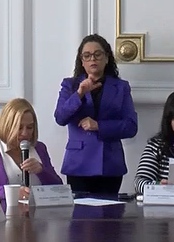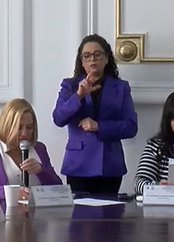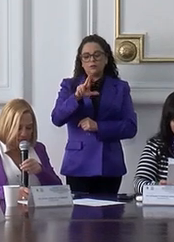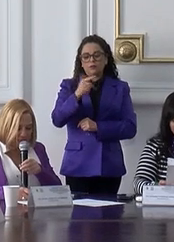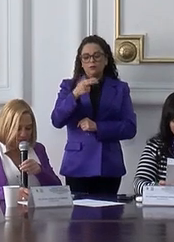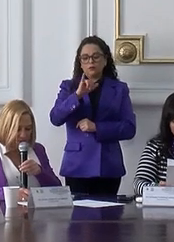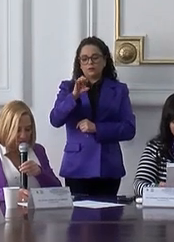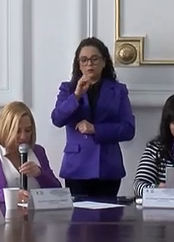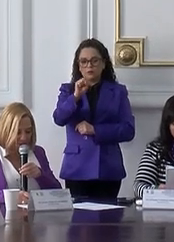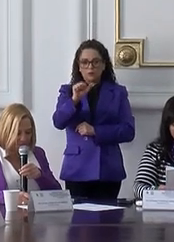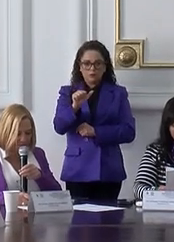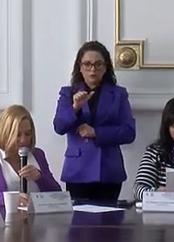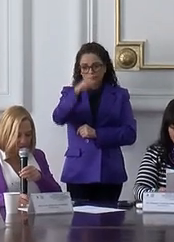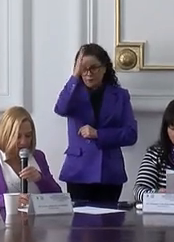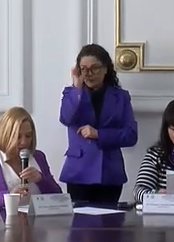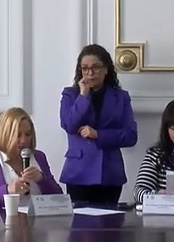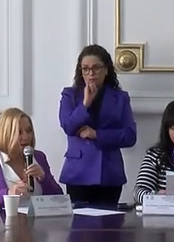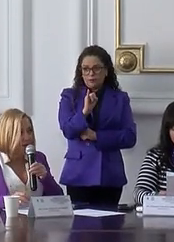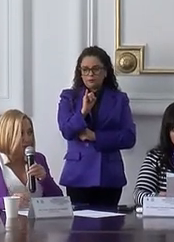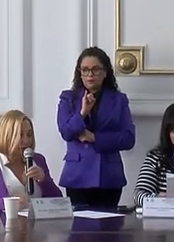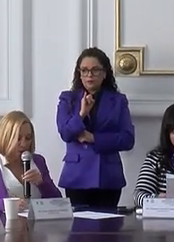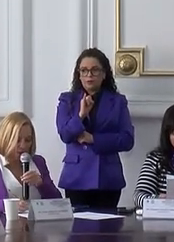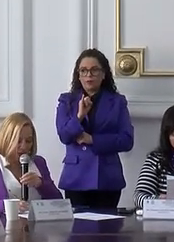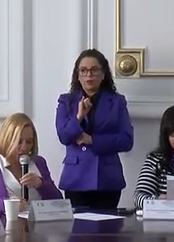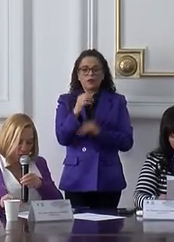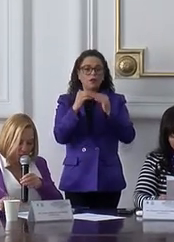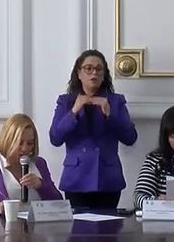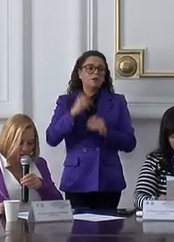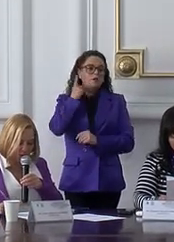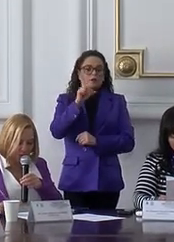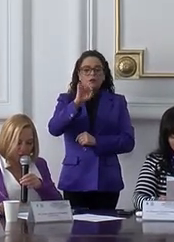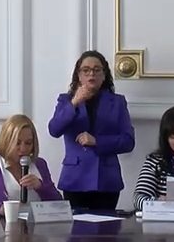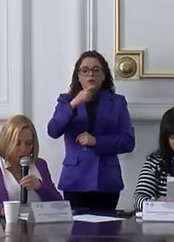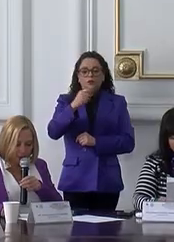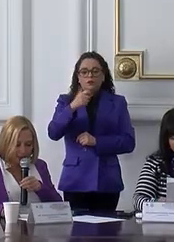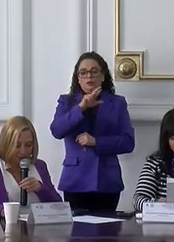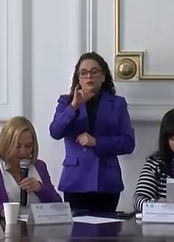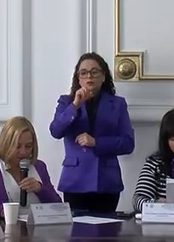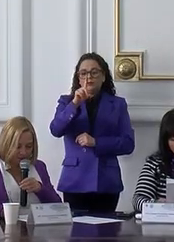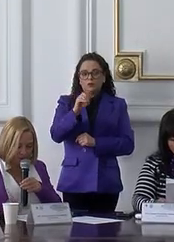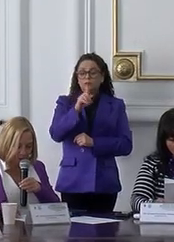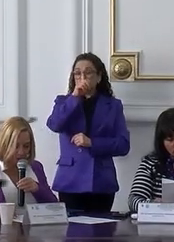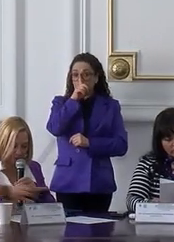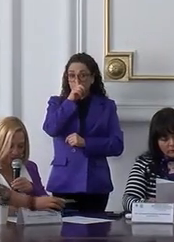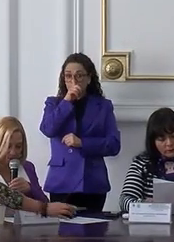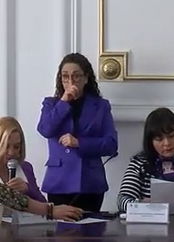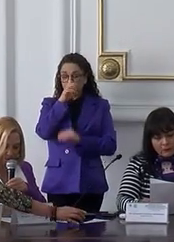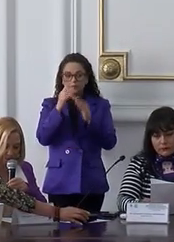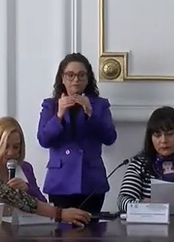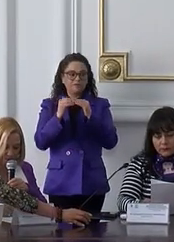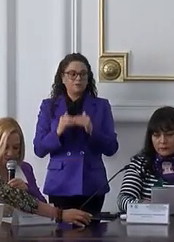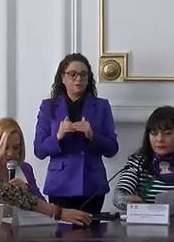Guijosa Hernández. Emilio Guijosa, a favor. Diputado Diego Orlando Garrido López.